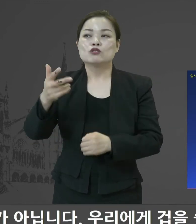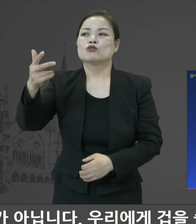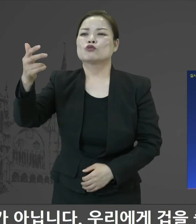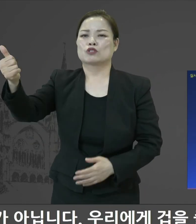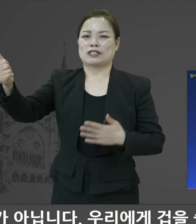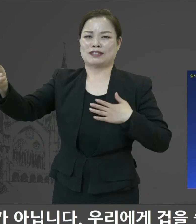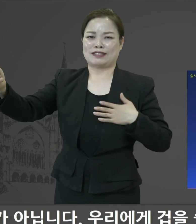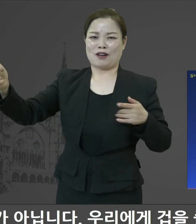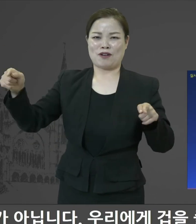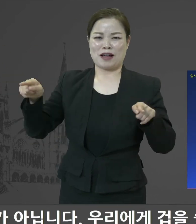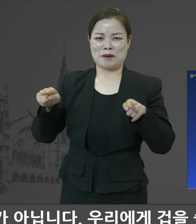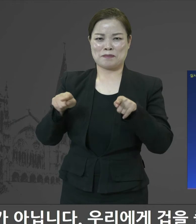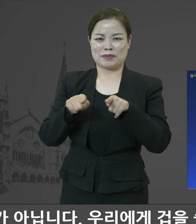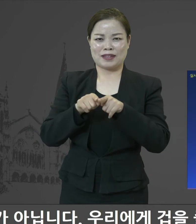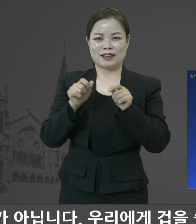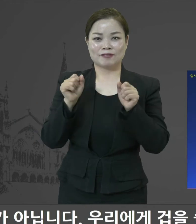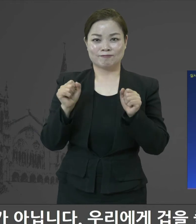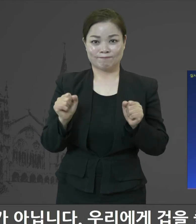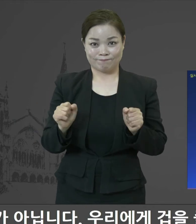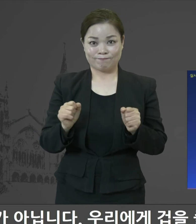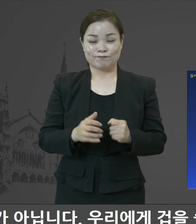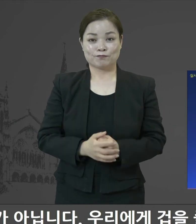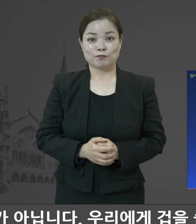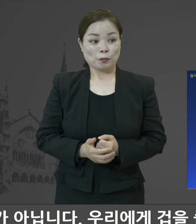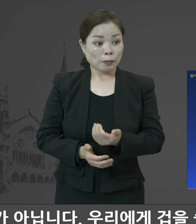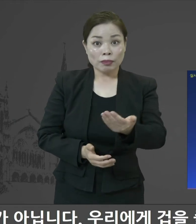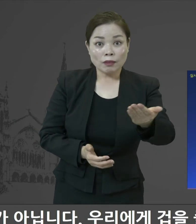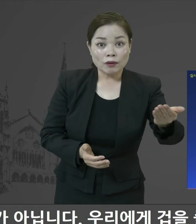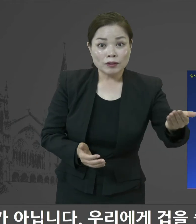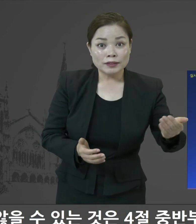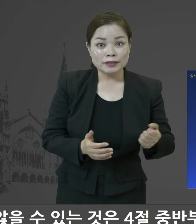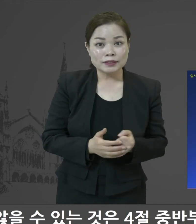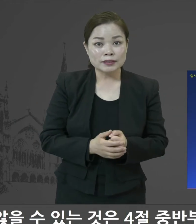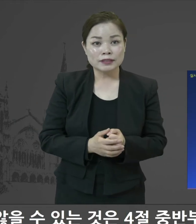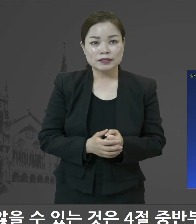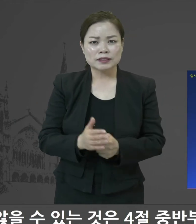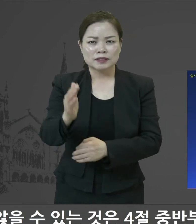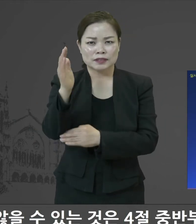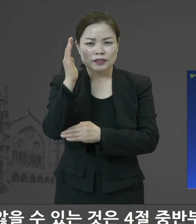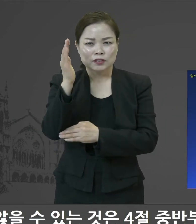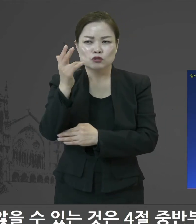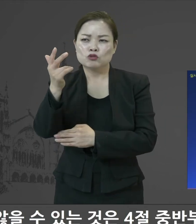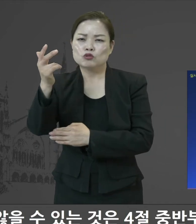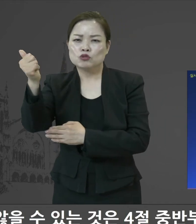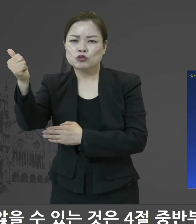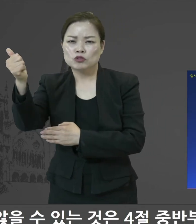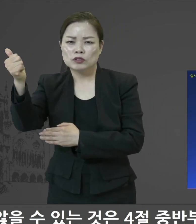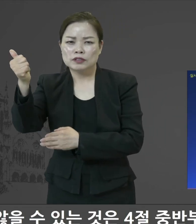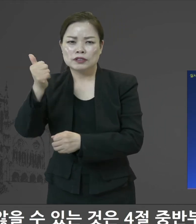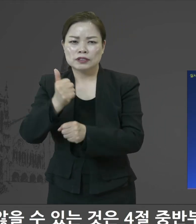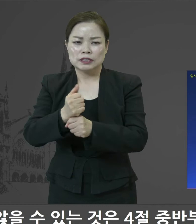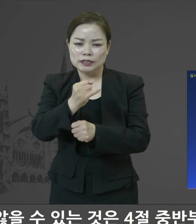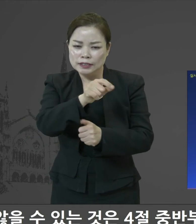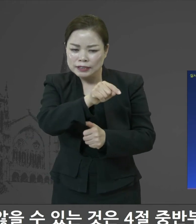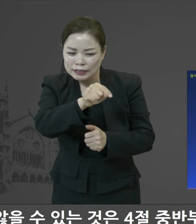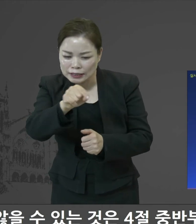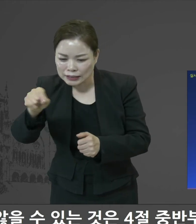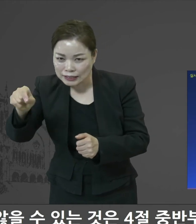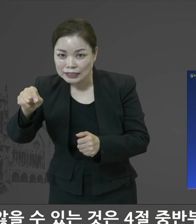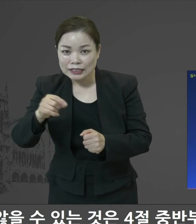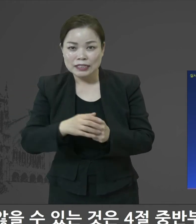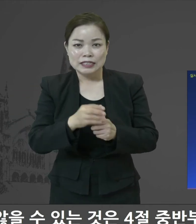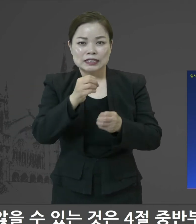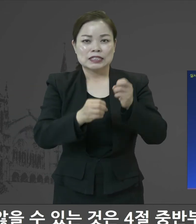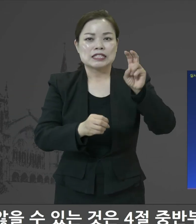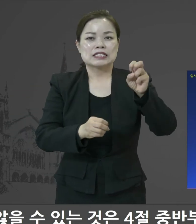주께서 나와 함께 하심이라. 여러분, 이 메시지는 꼭 줄을 좀 치셔야 합니다. 시편 23편